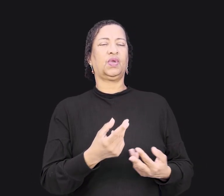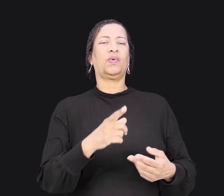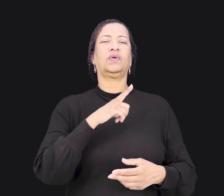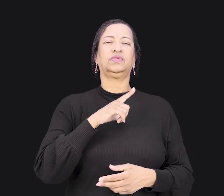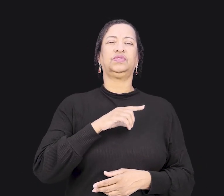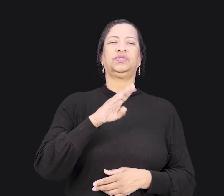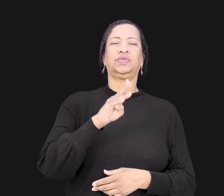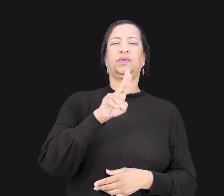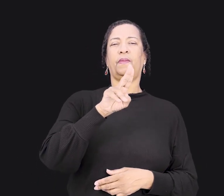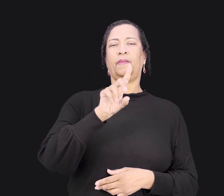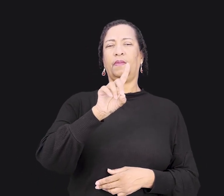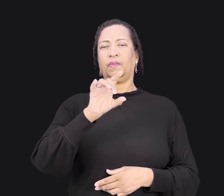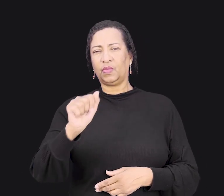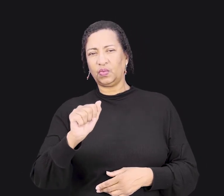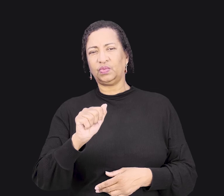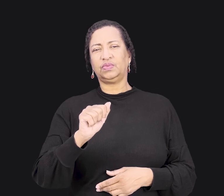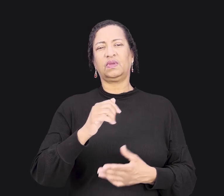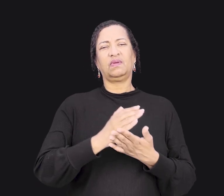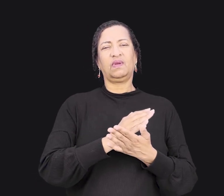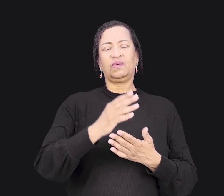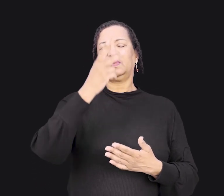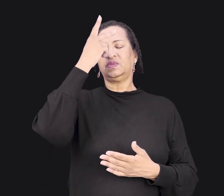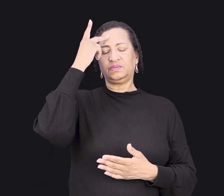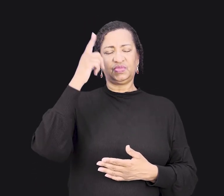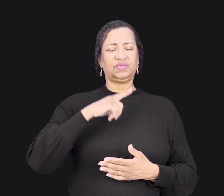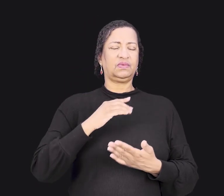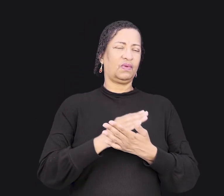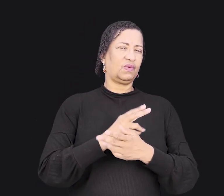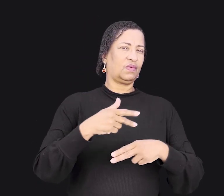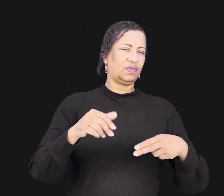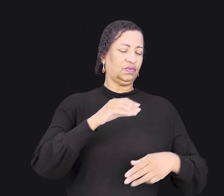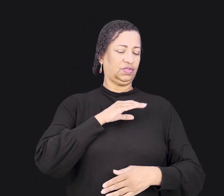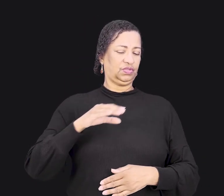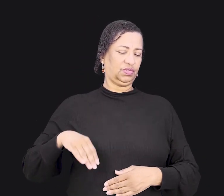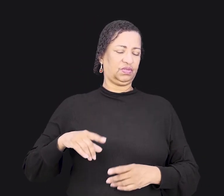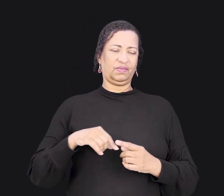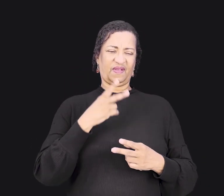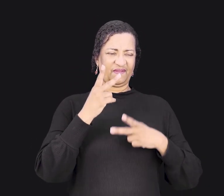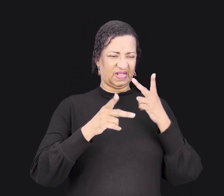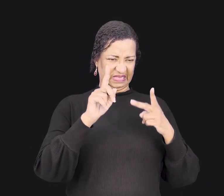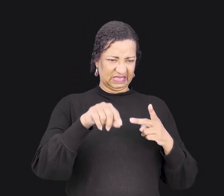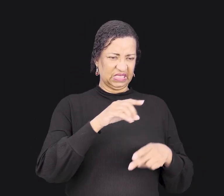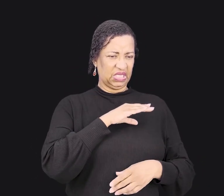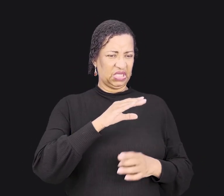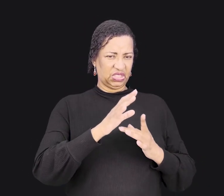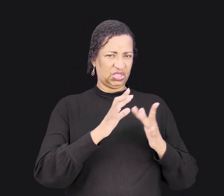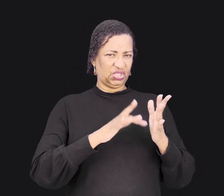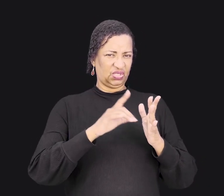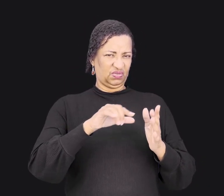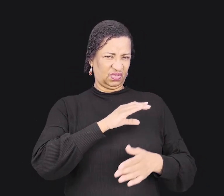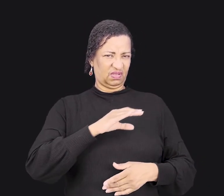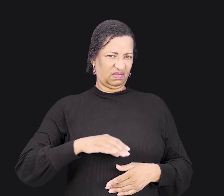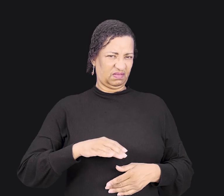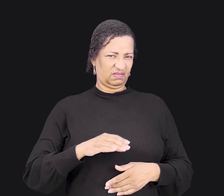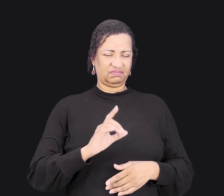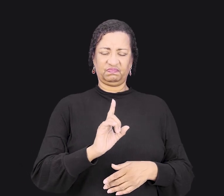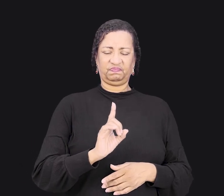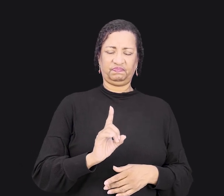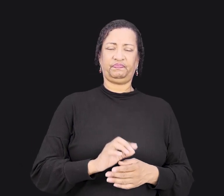Muitas pessoas têm algo de Cristo nelas, mas isso não quer dizer que Jesus fosse o Cristo. João explica, se alguém afirmar tudo isso aí que eu